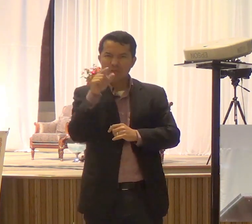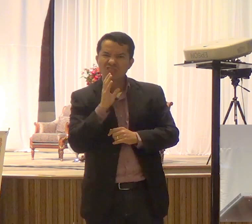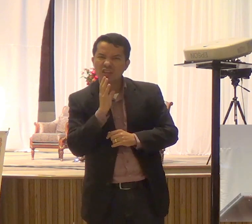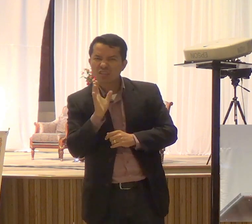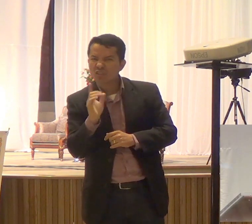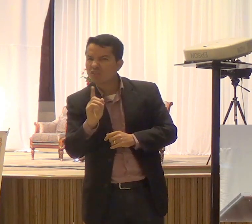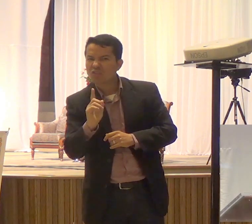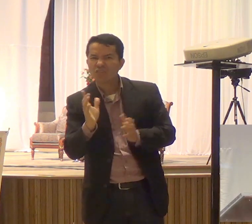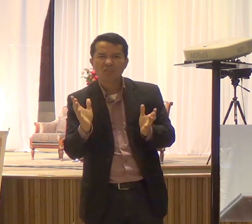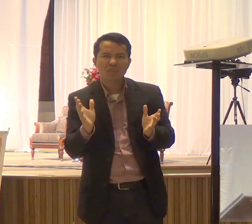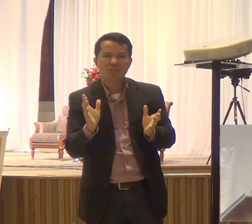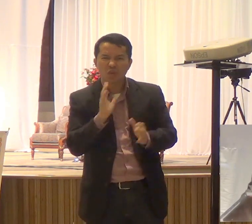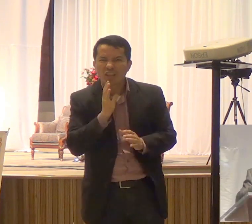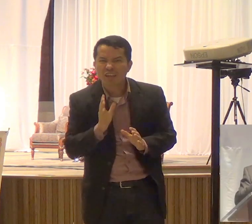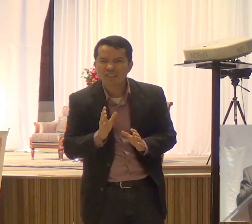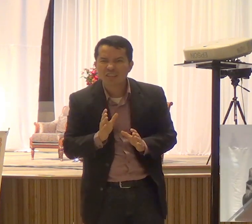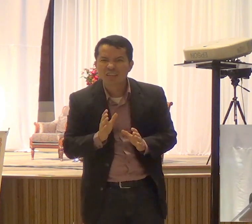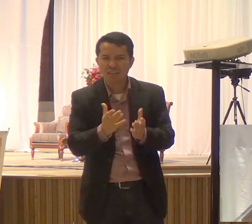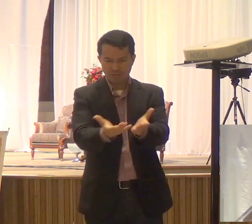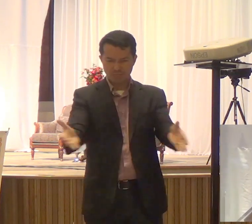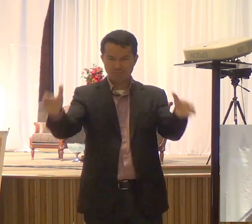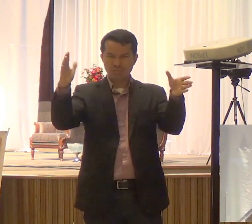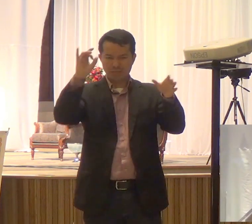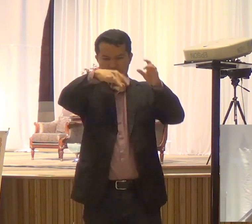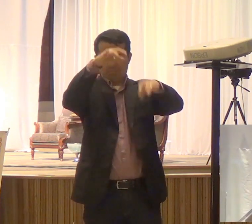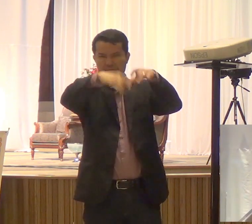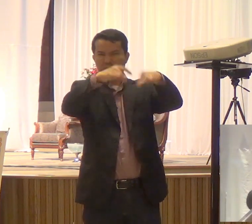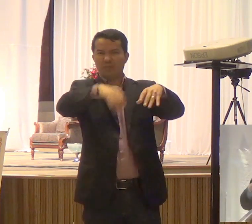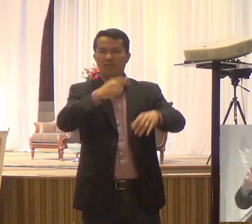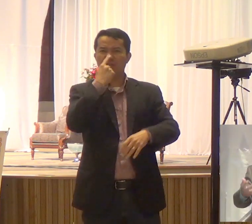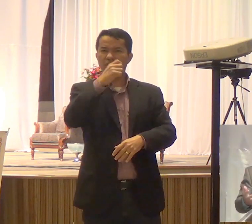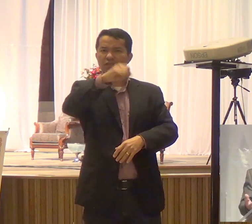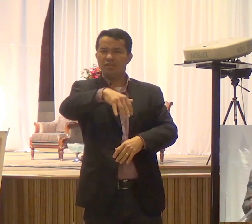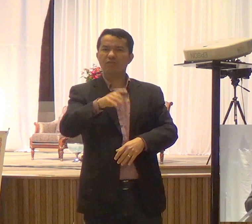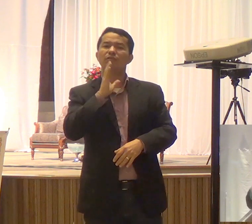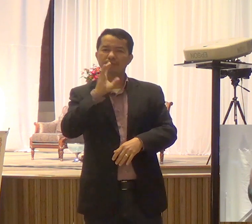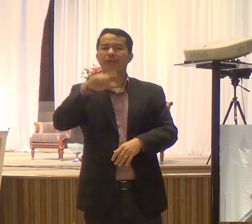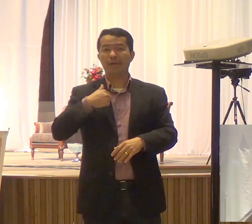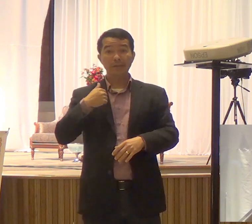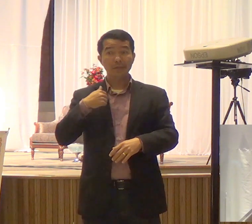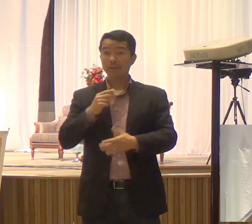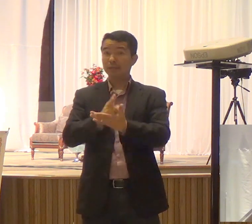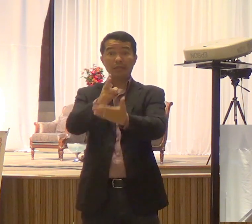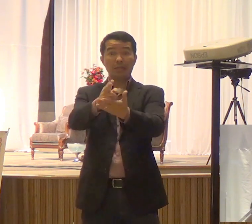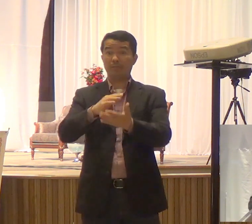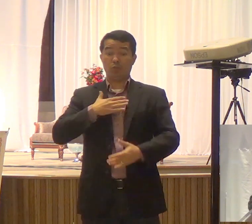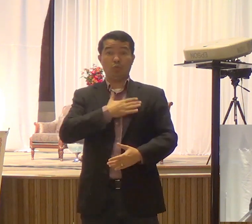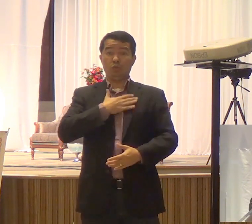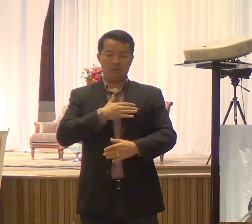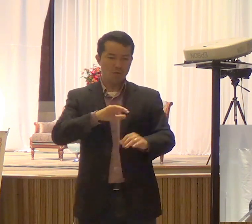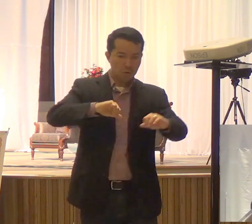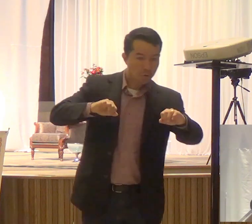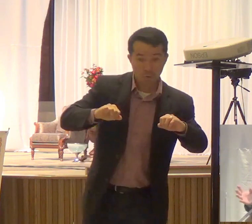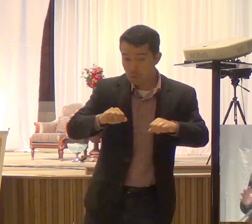uma paixão para mim, porque eu aprendi já desde a minha adolescência a fazer coisas manuais. Eu gosto muito de fazer coisas manuais.